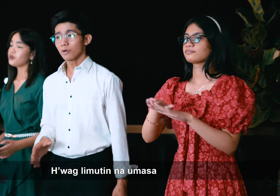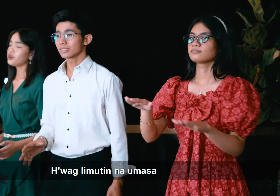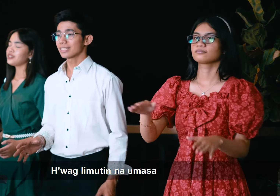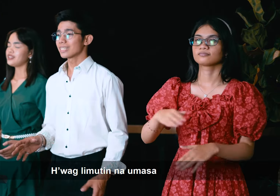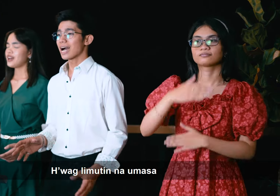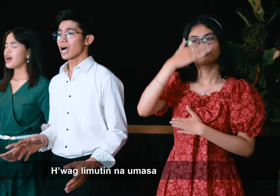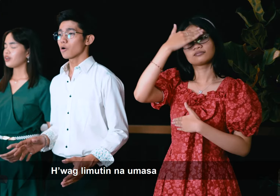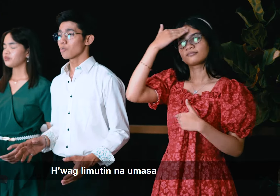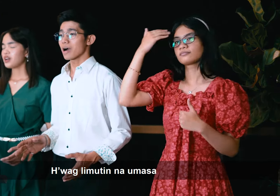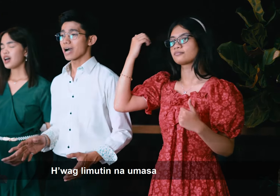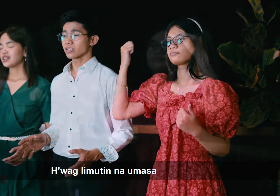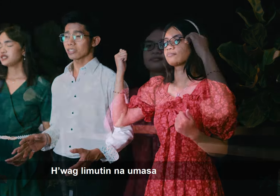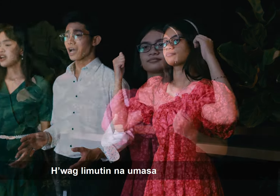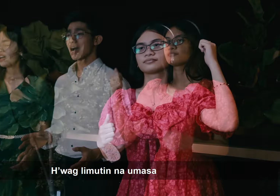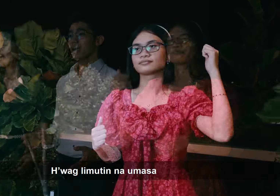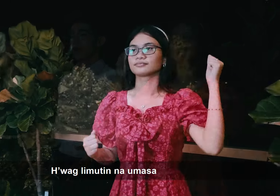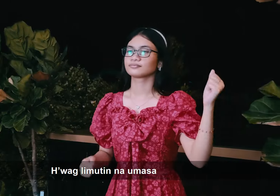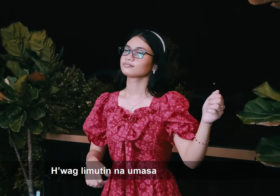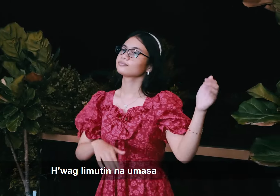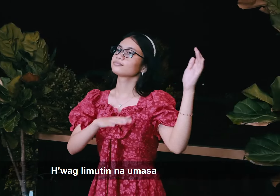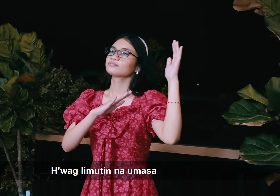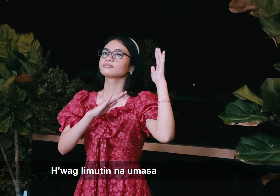huwag limot na umasa